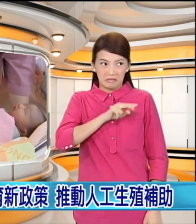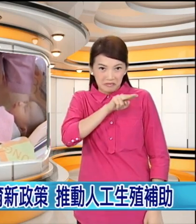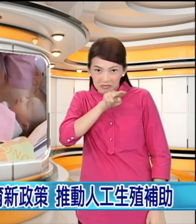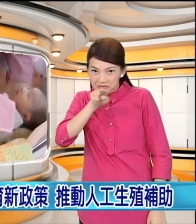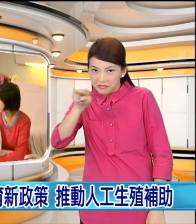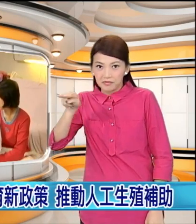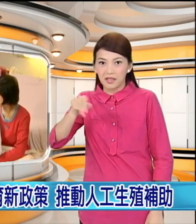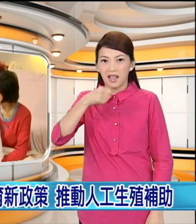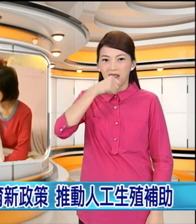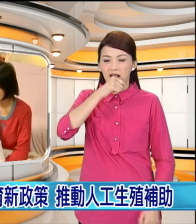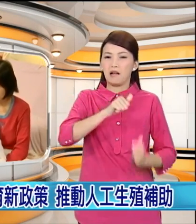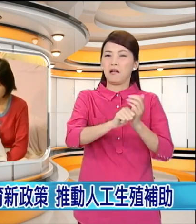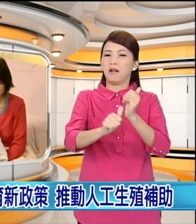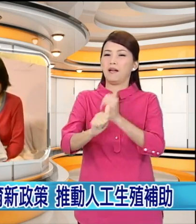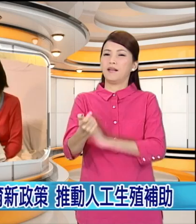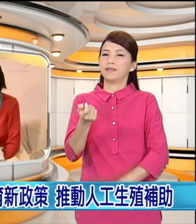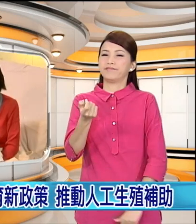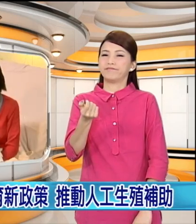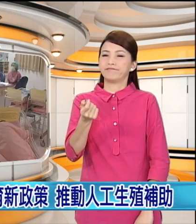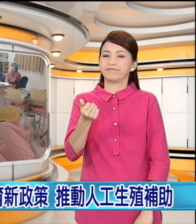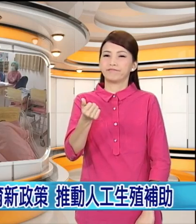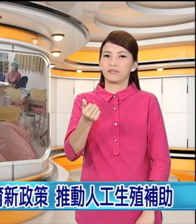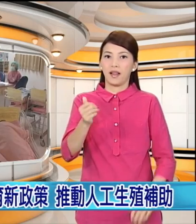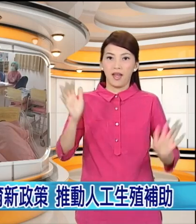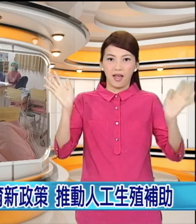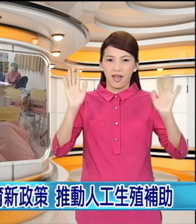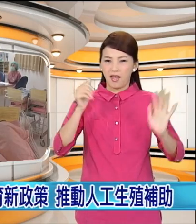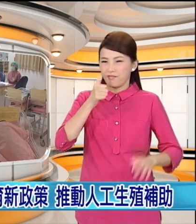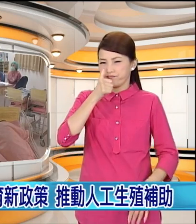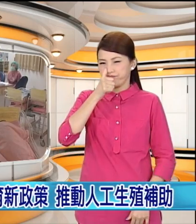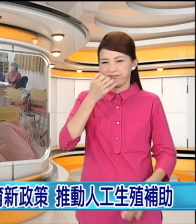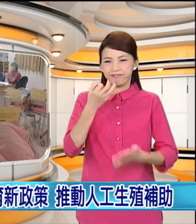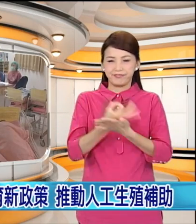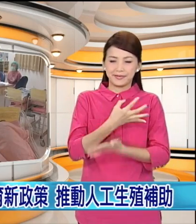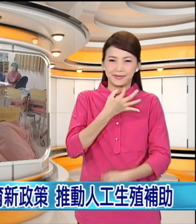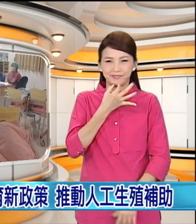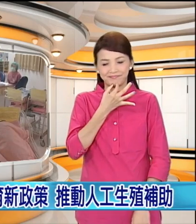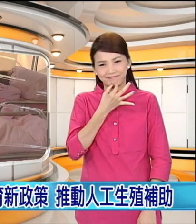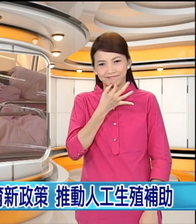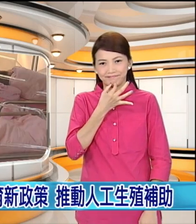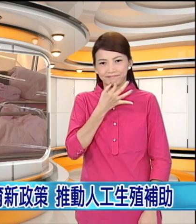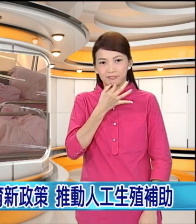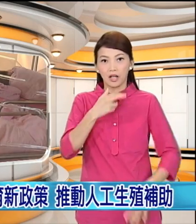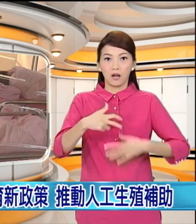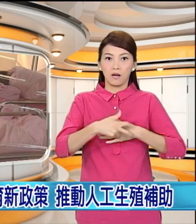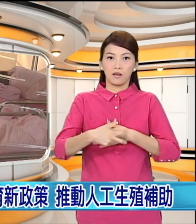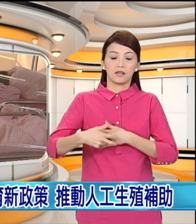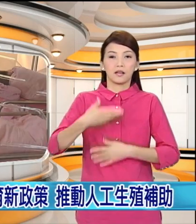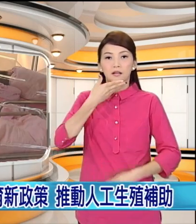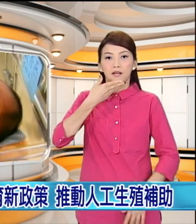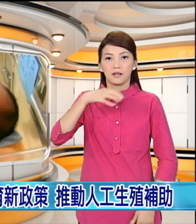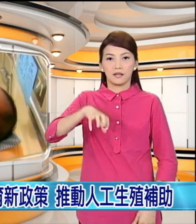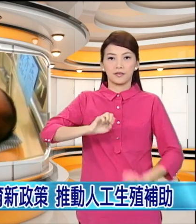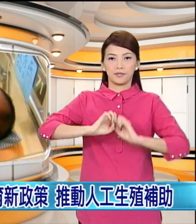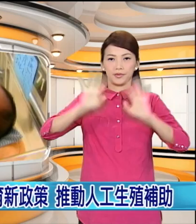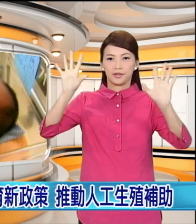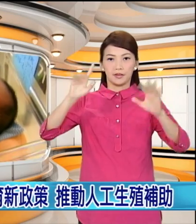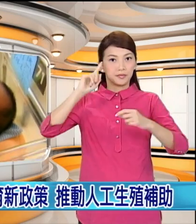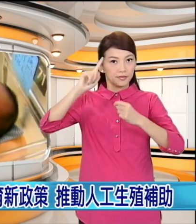育率还是不够理想。而为了避免少子化的现象越来越严重，卫生福利部宣